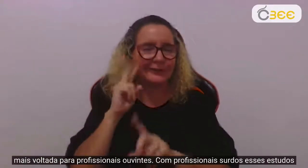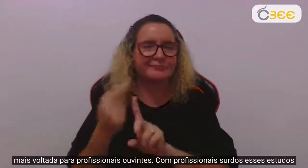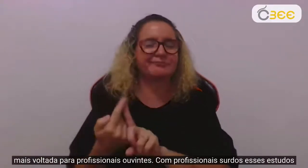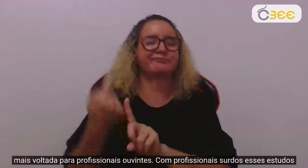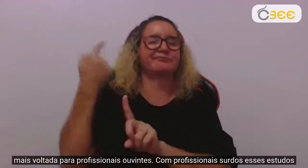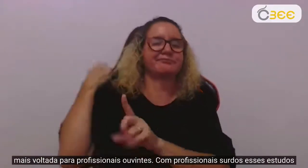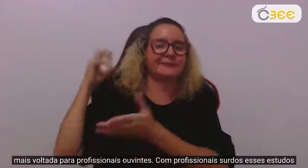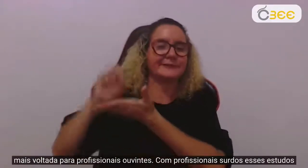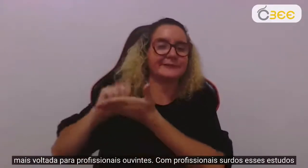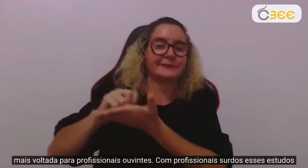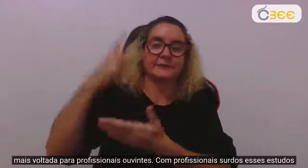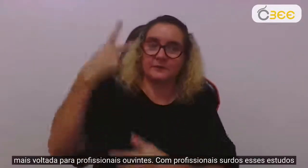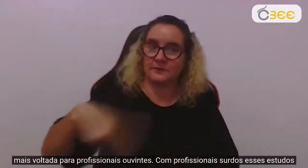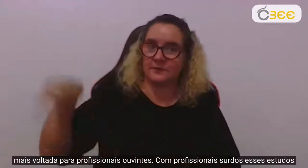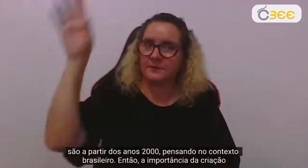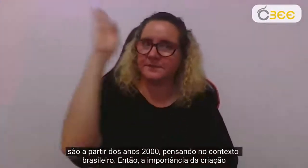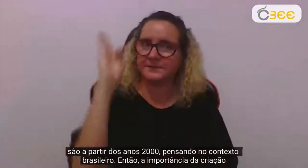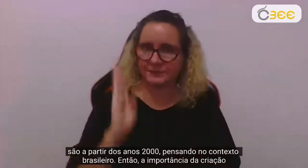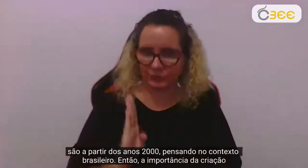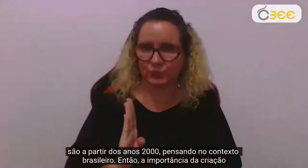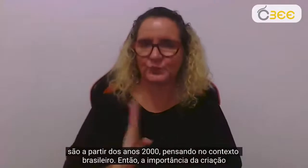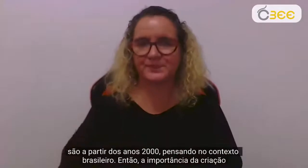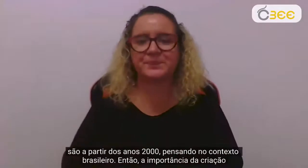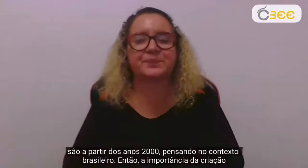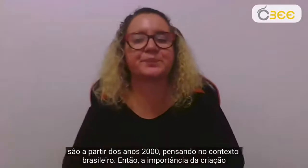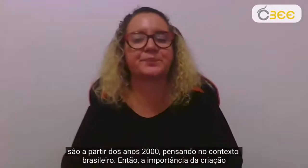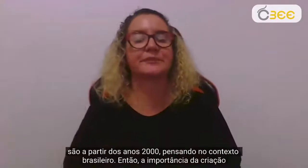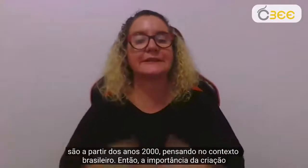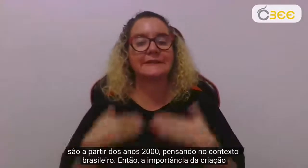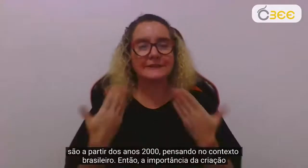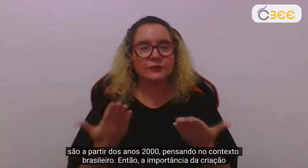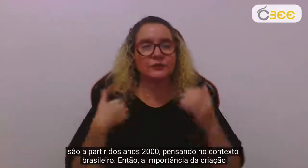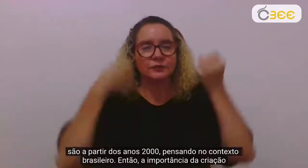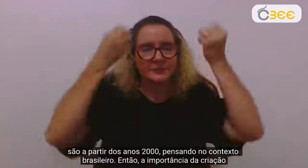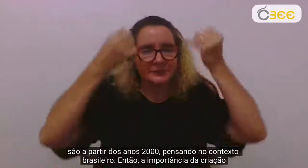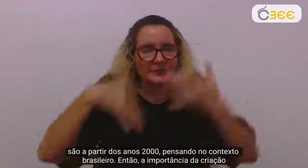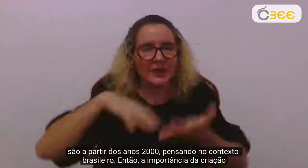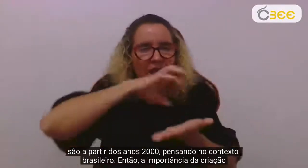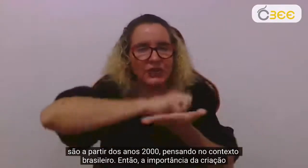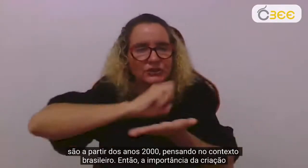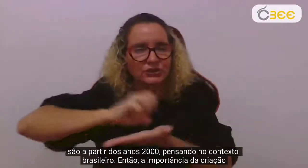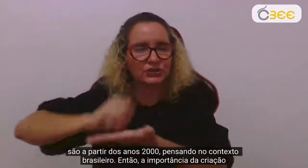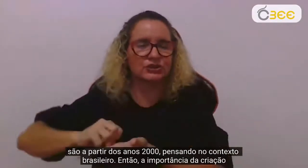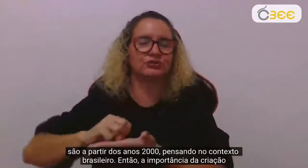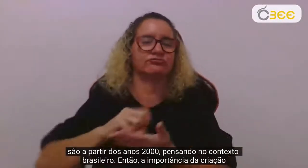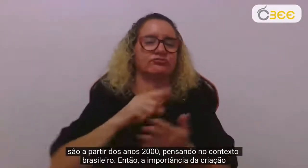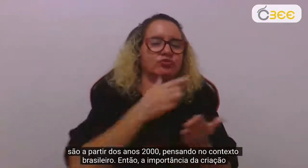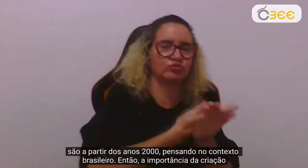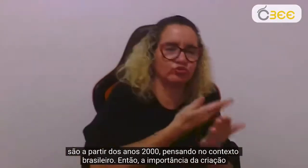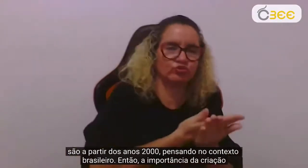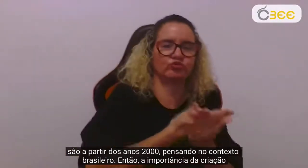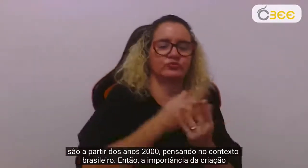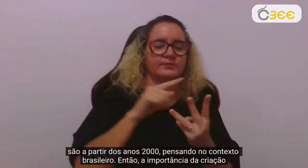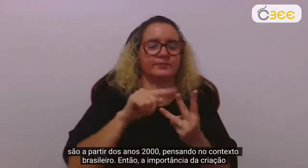Com profissionais surdos, esses estudos são a partir dos anos 2000, pensando no contexto brasileiro.